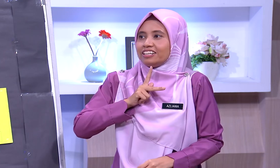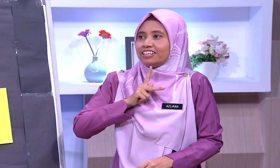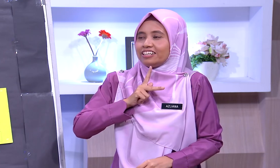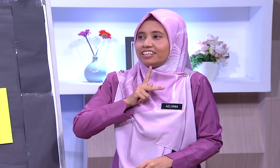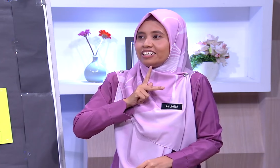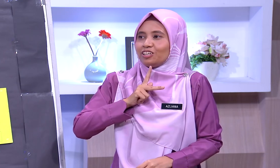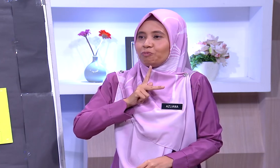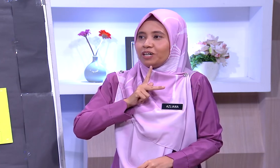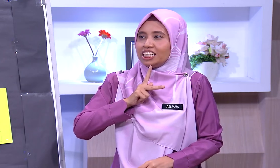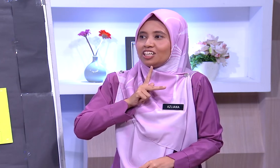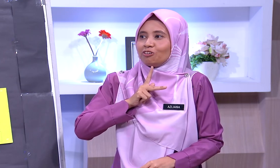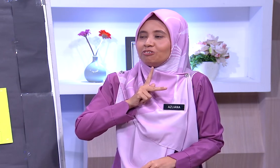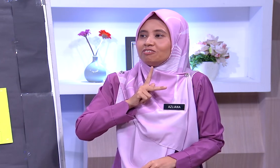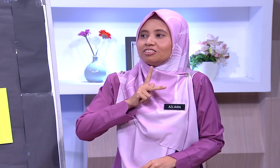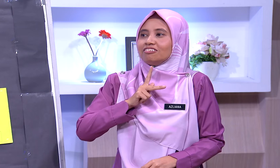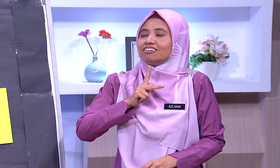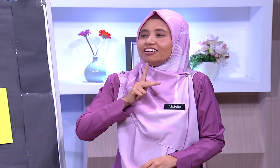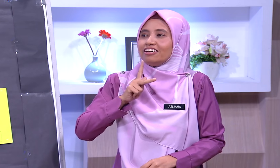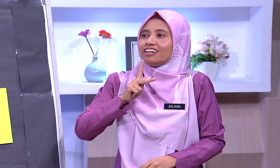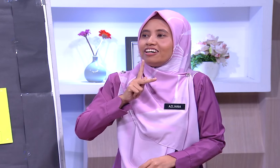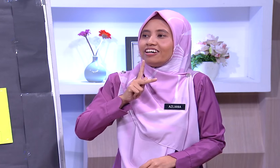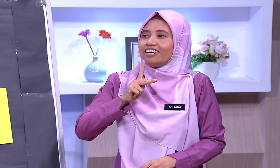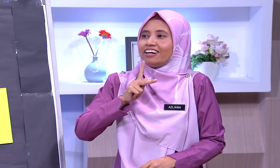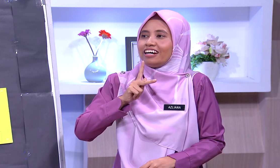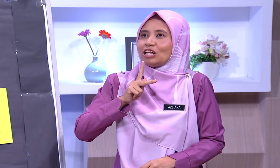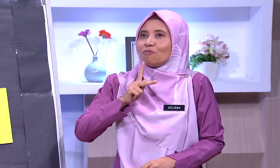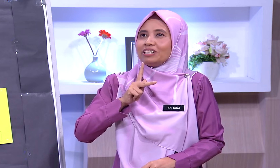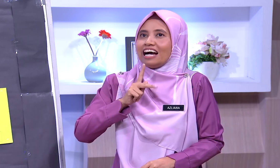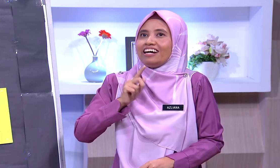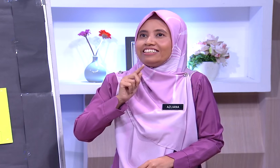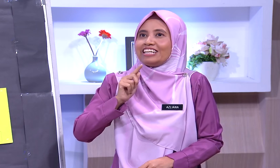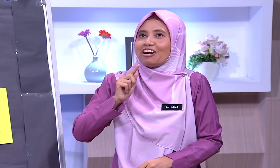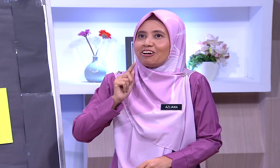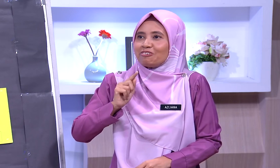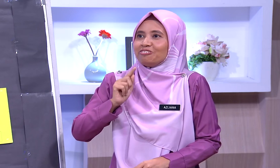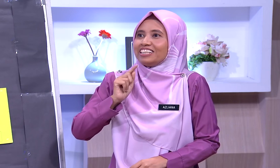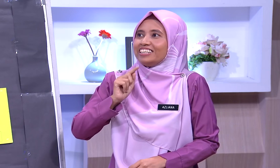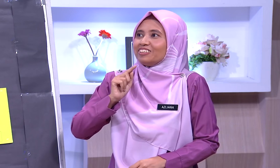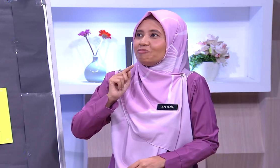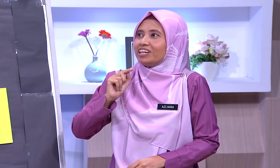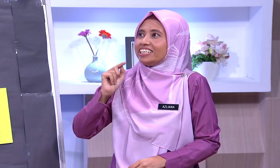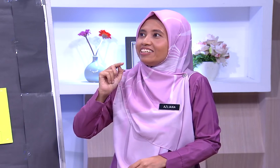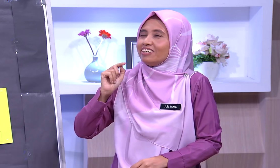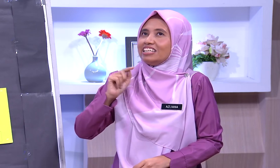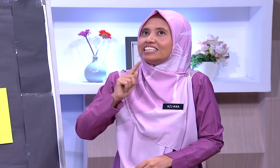bertanya sumpahnya darahku AB lupa negaraku tanah tumpahnya darah